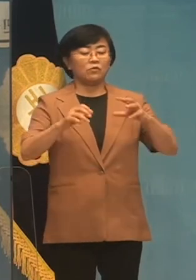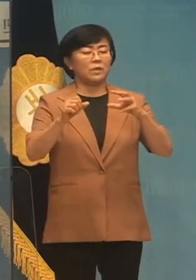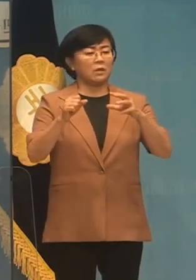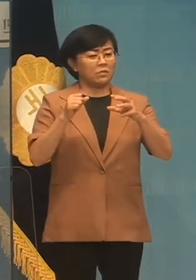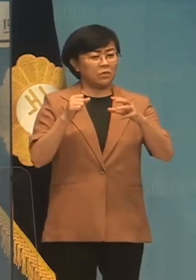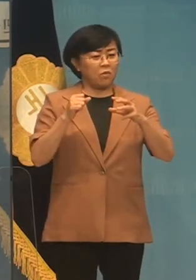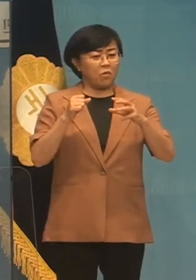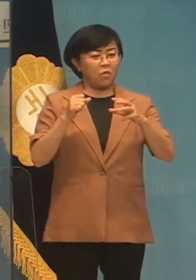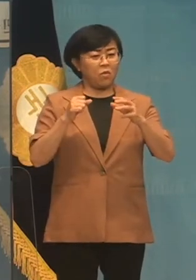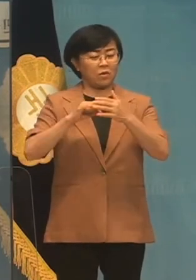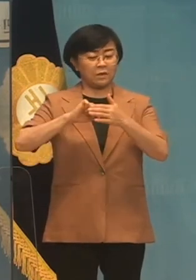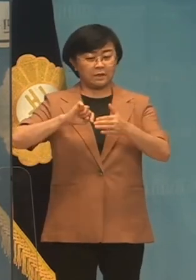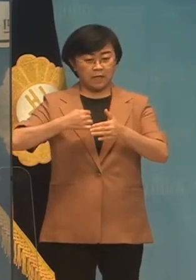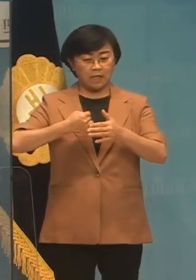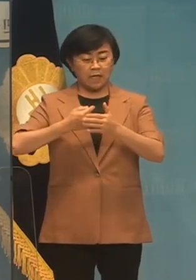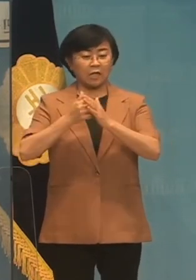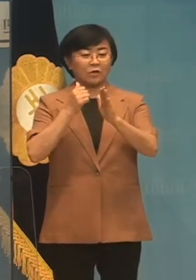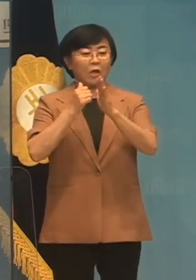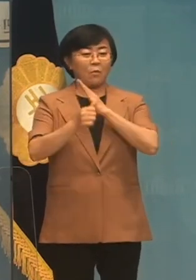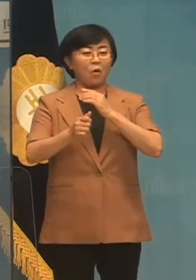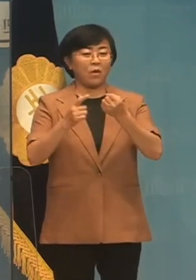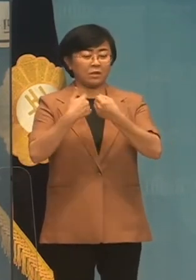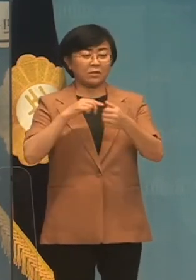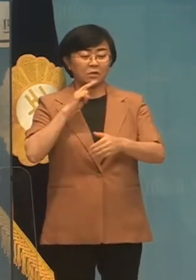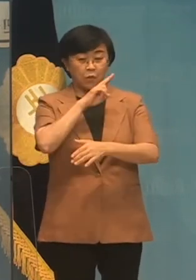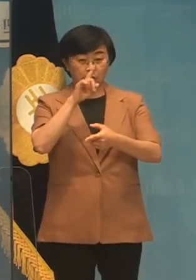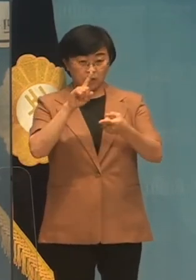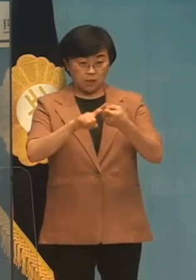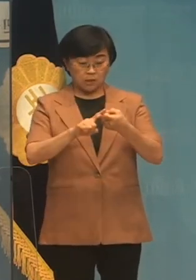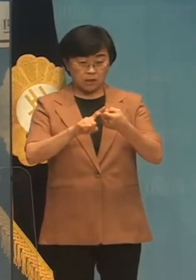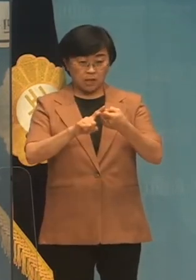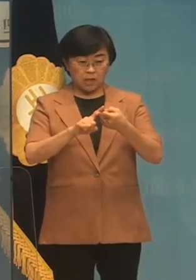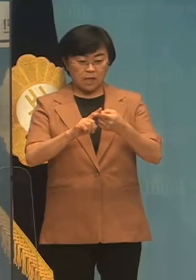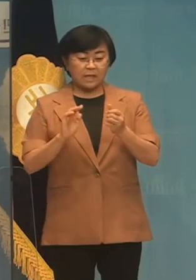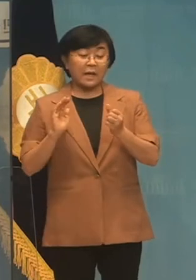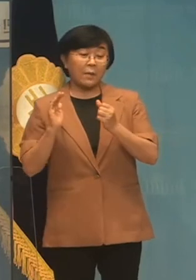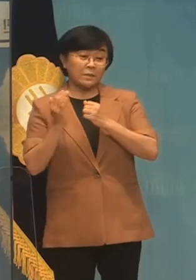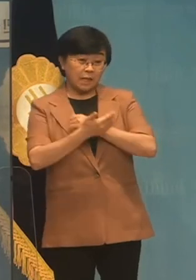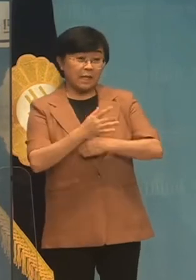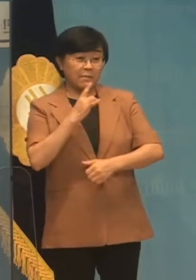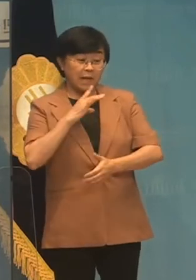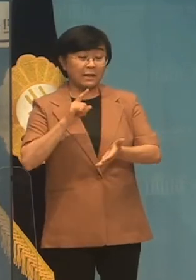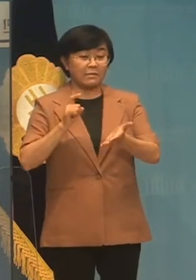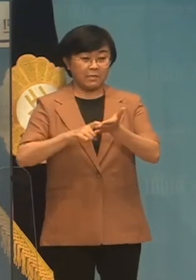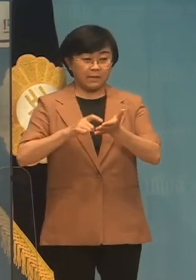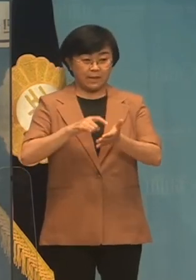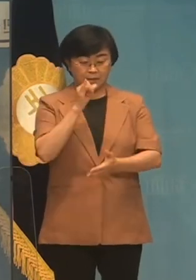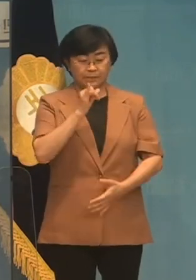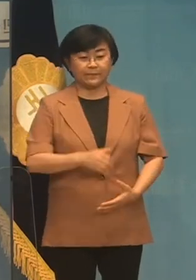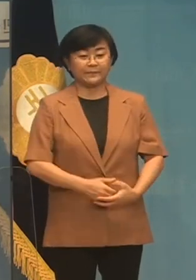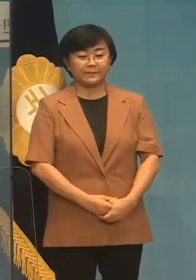국민의힘도 자당의 대표를 둘러싼 의혹에 관해 감싸기에만 급급합니다.